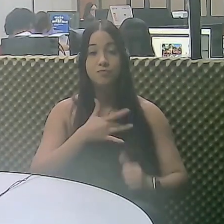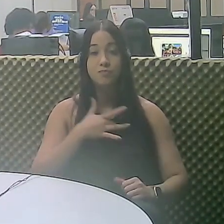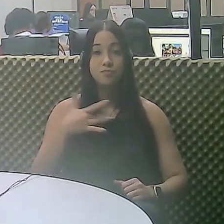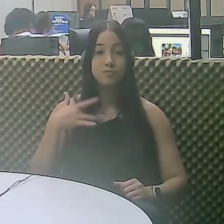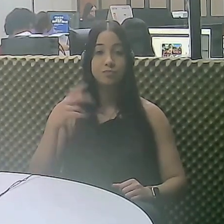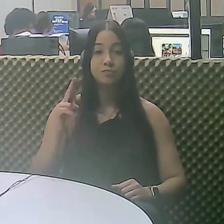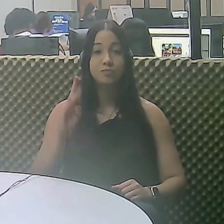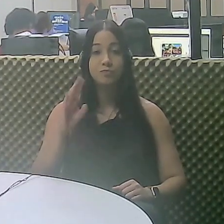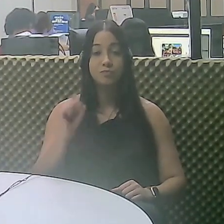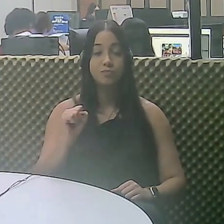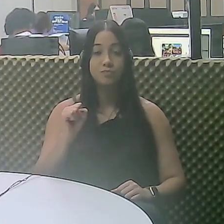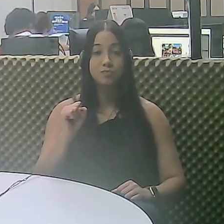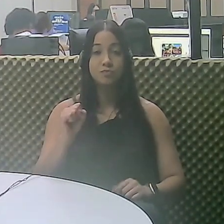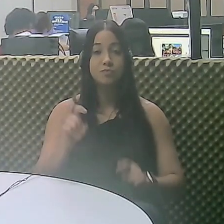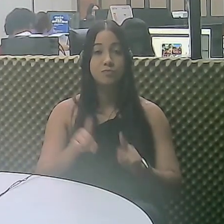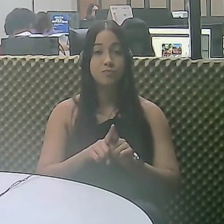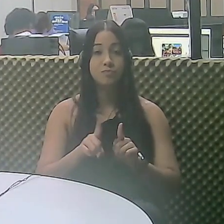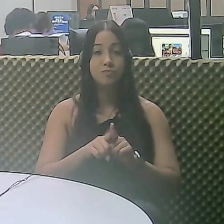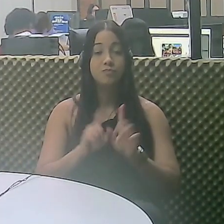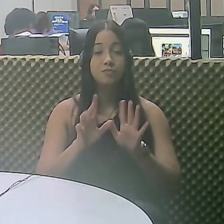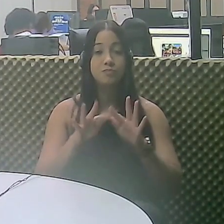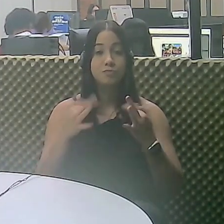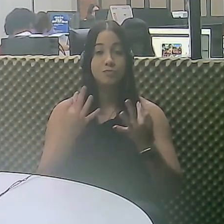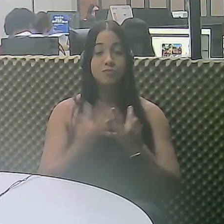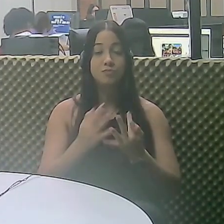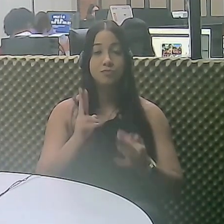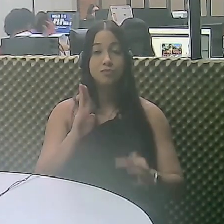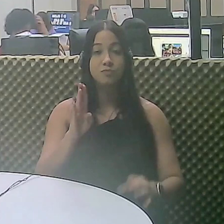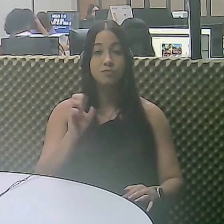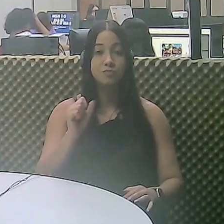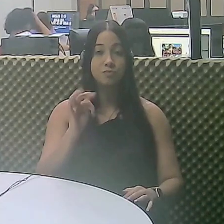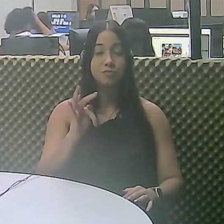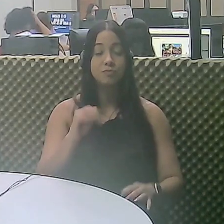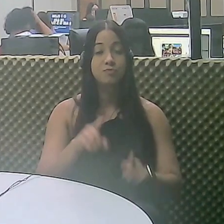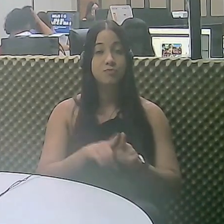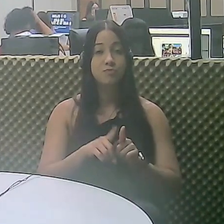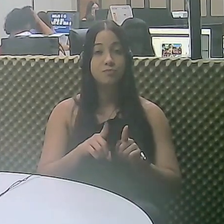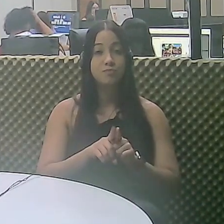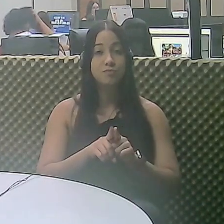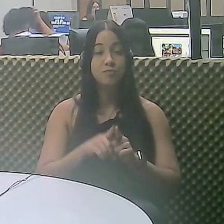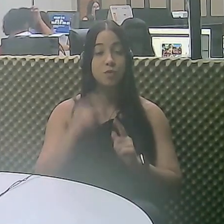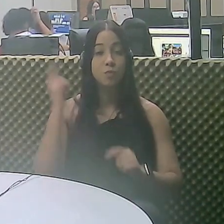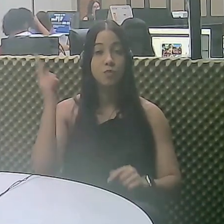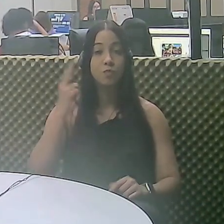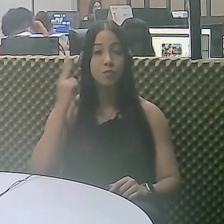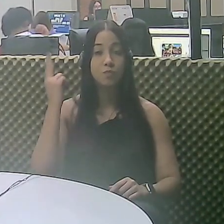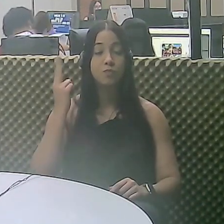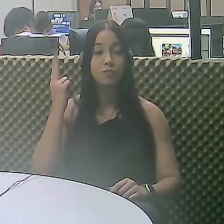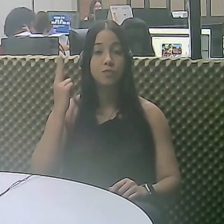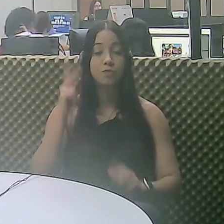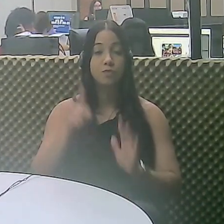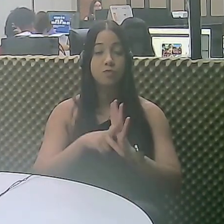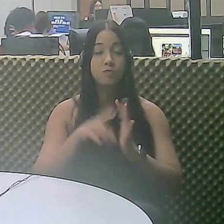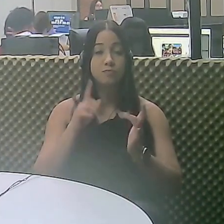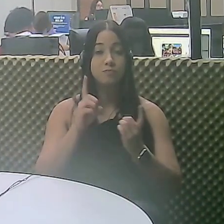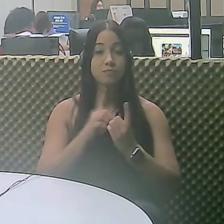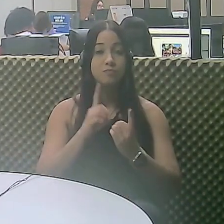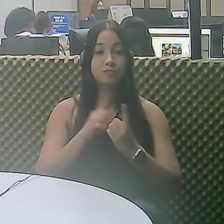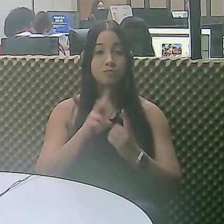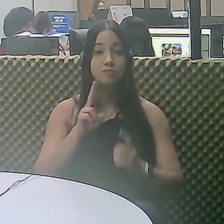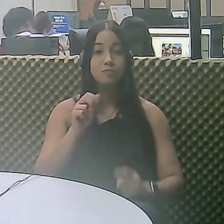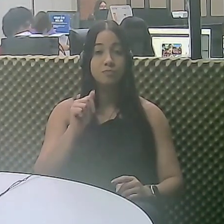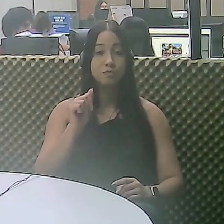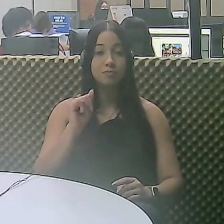UBS unidades básicas de Saúde da Família as ubsfs e ambulatórios das unidades de atendimento integrado